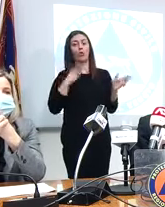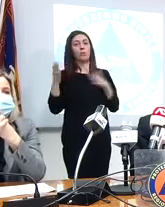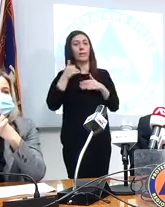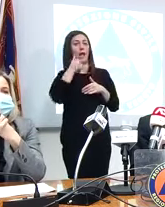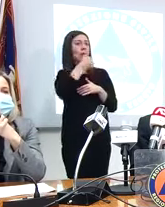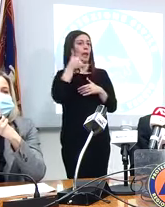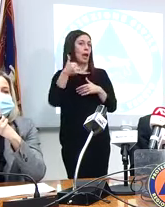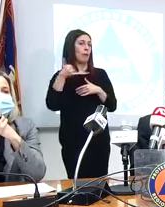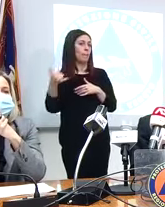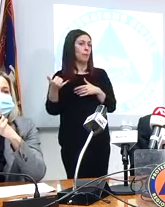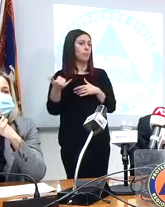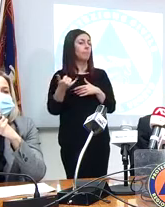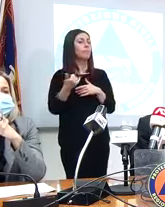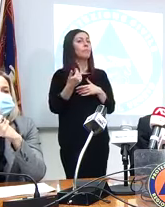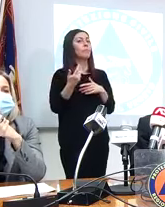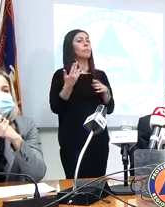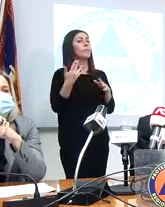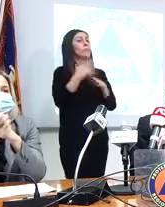Ci...